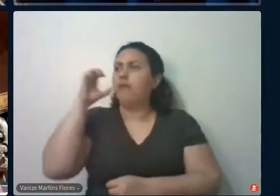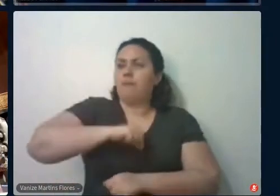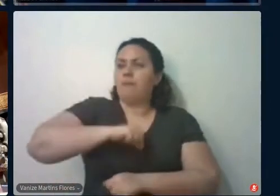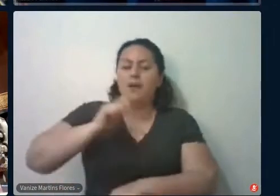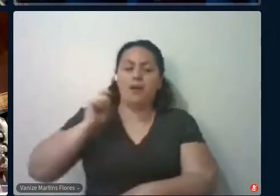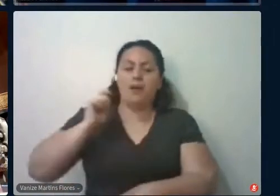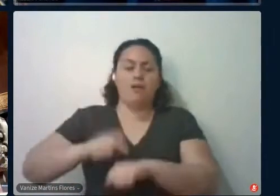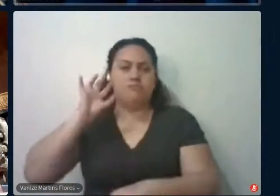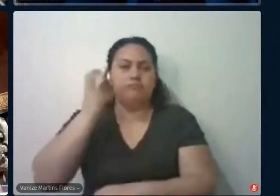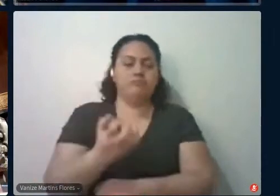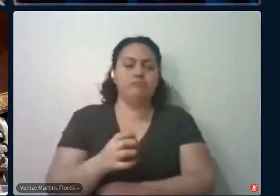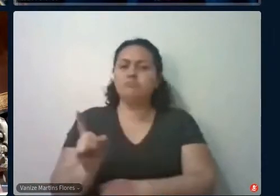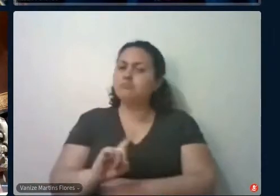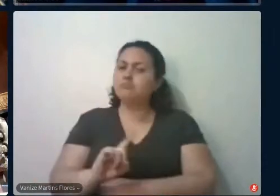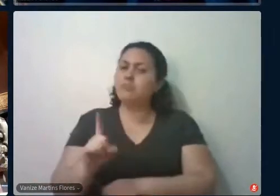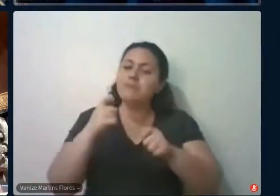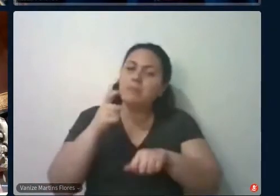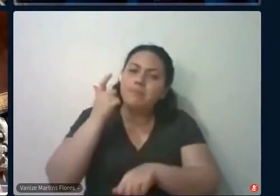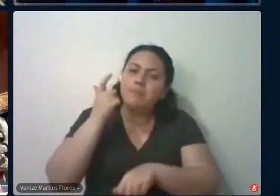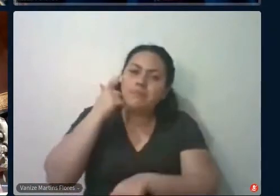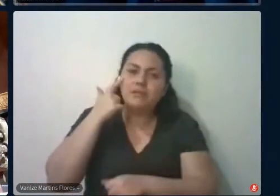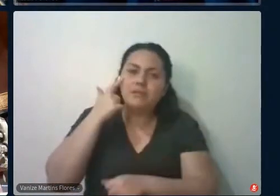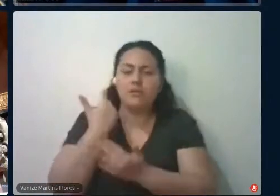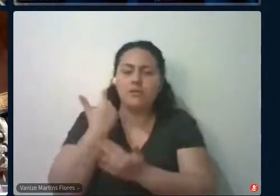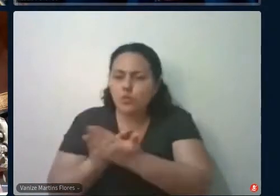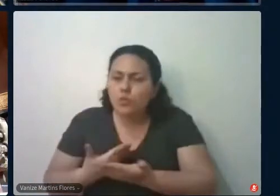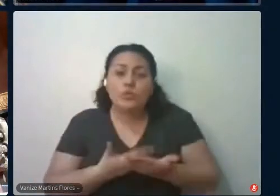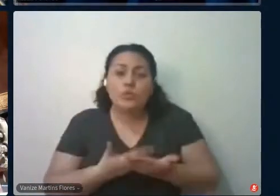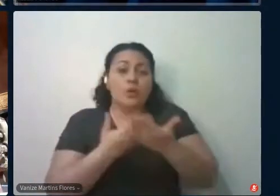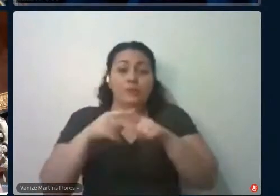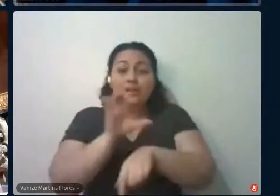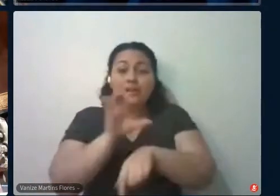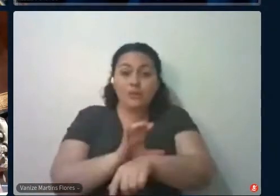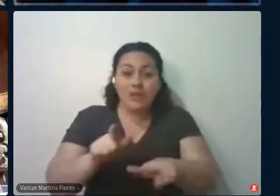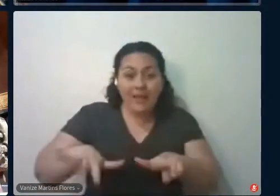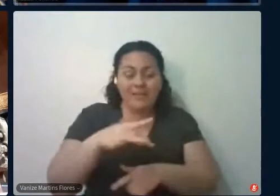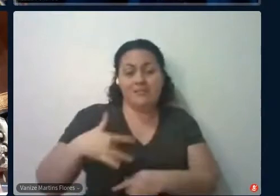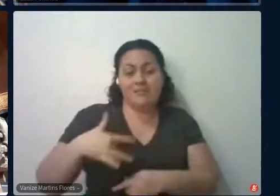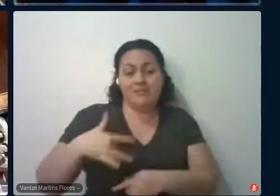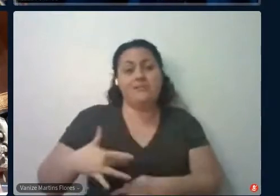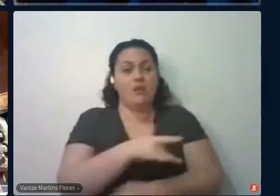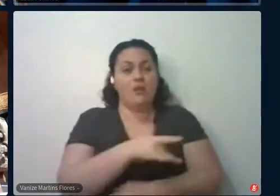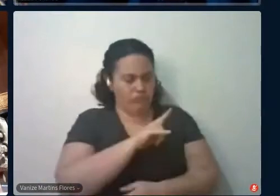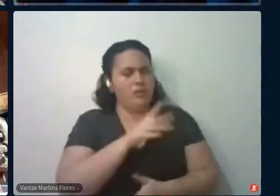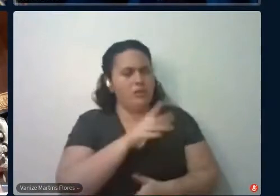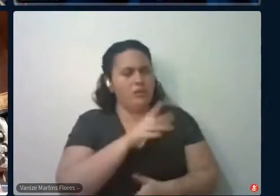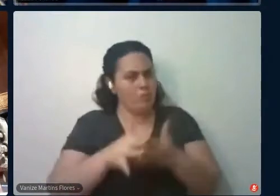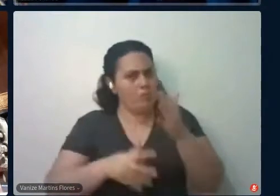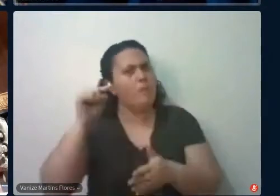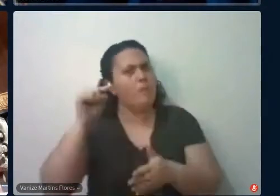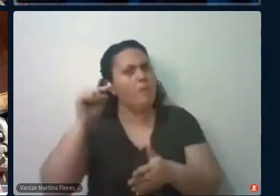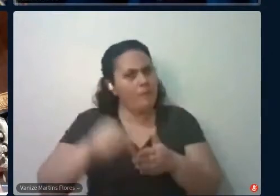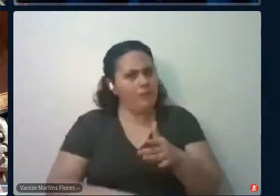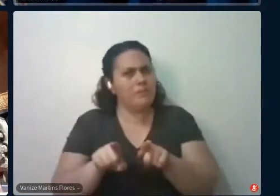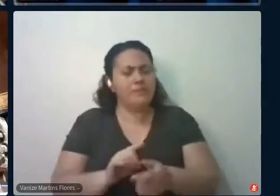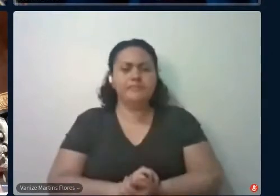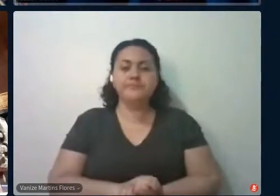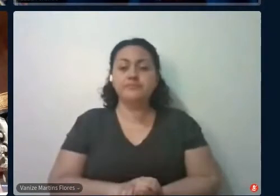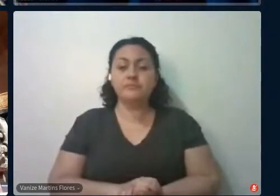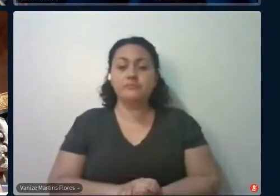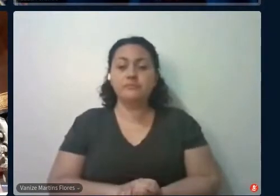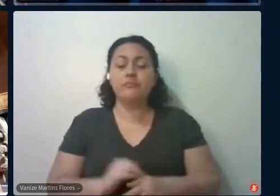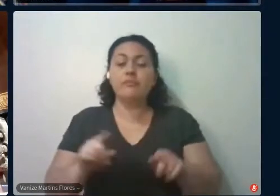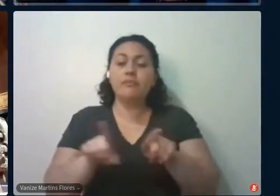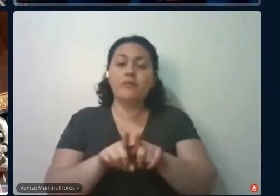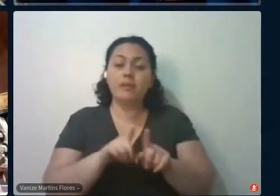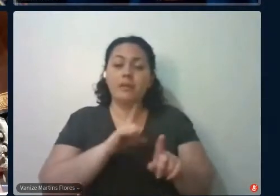porque os cursos da área da saúde são muito complexos. Outra coisa é que talvez algumas atividades não vai dar para